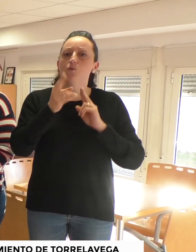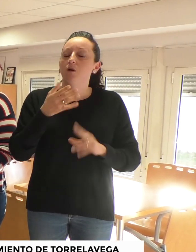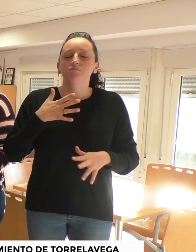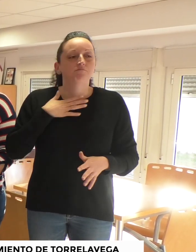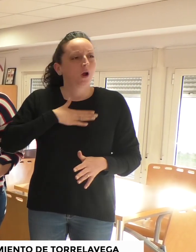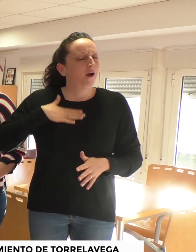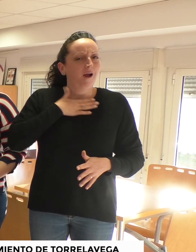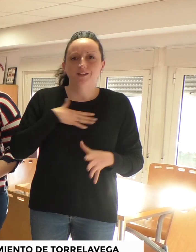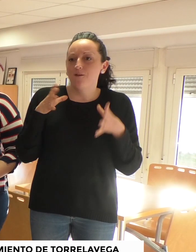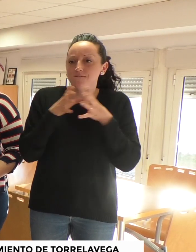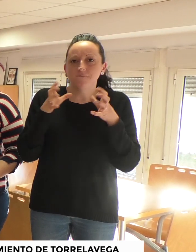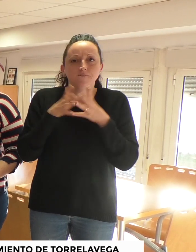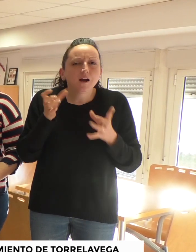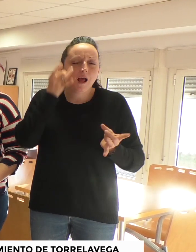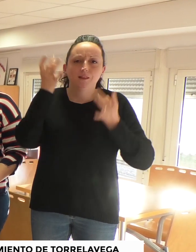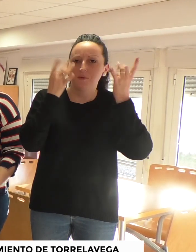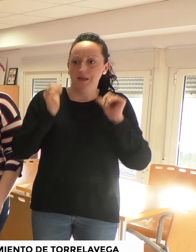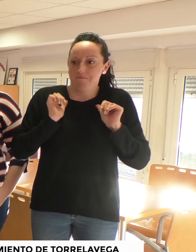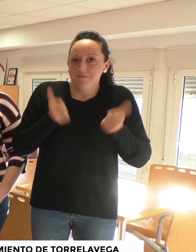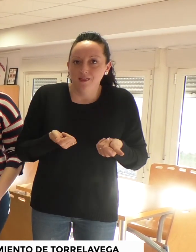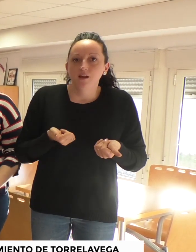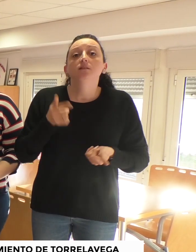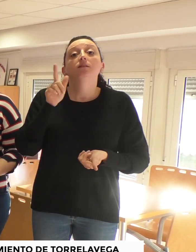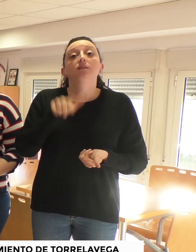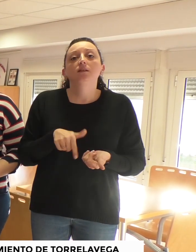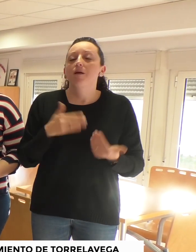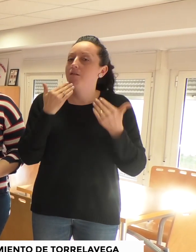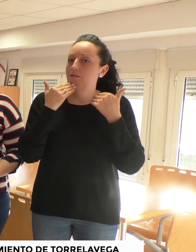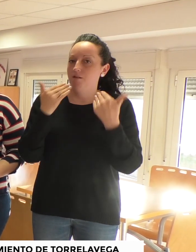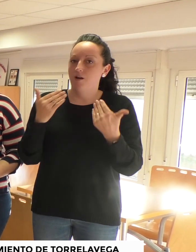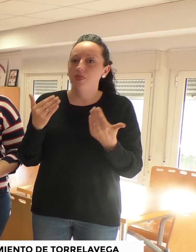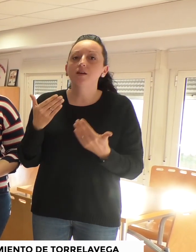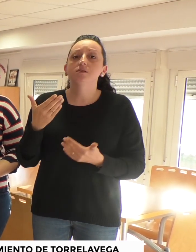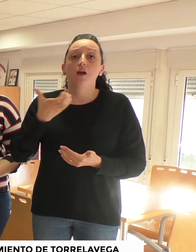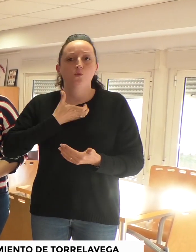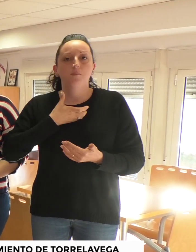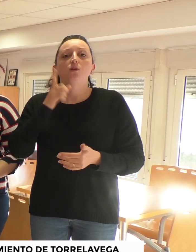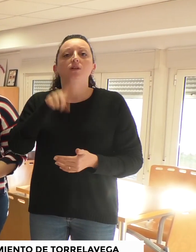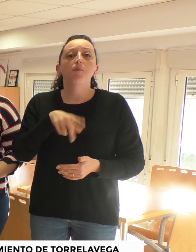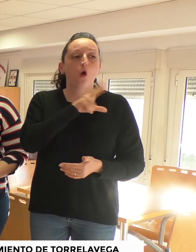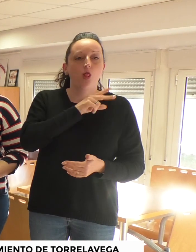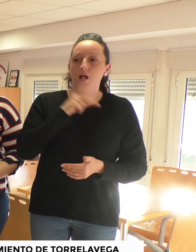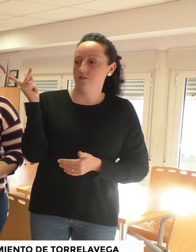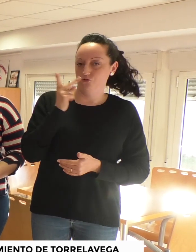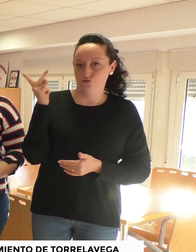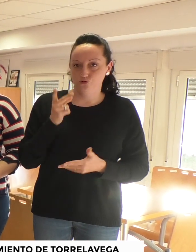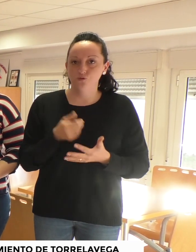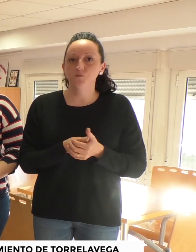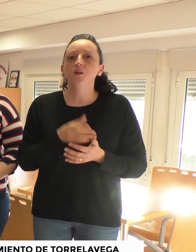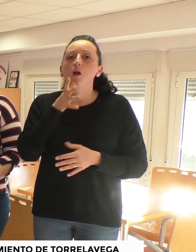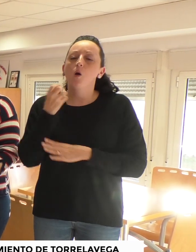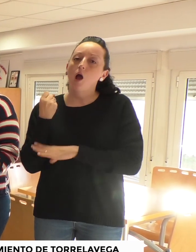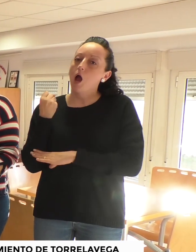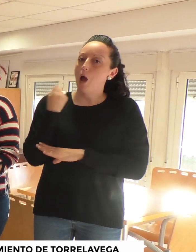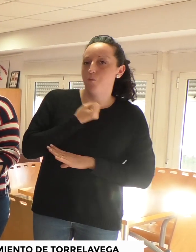ganas de hacer un montón de actividades y dando sobre todo muchas gracias a los concejales por el